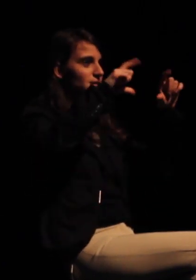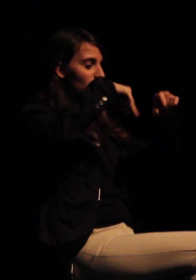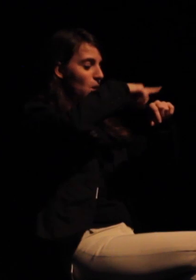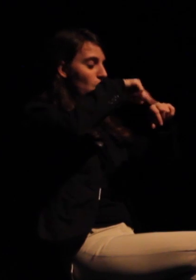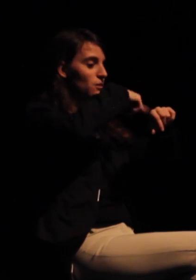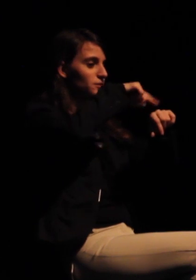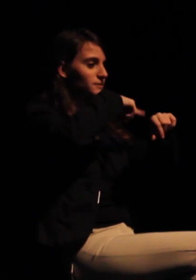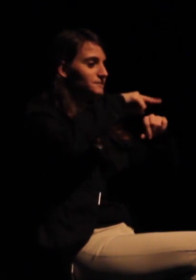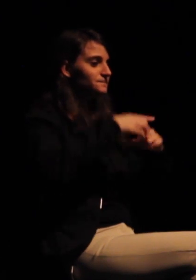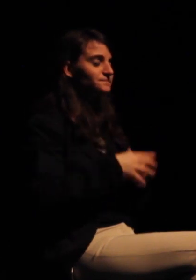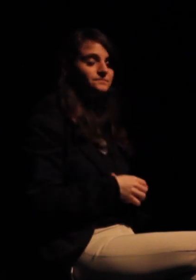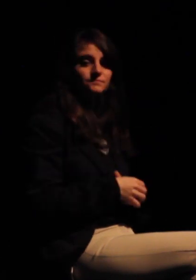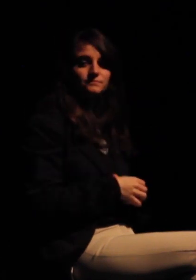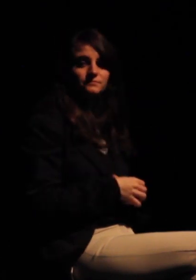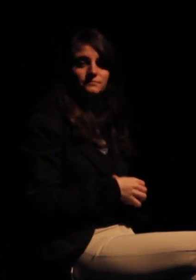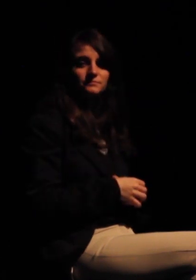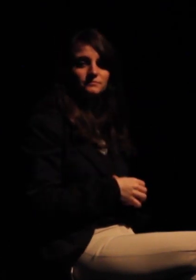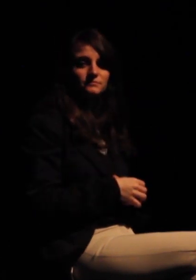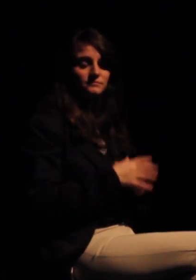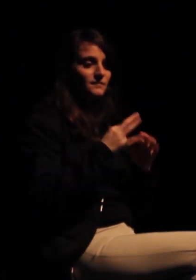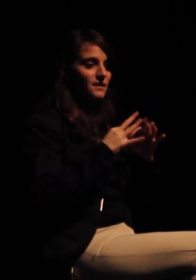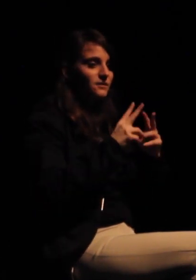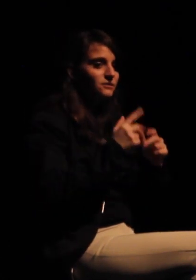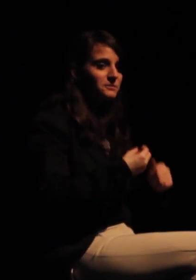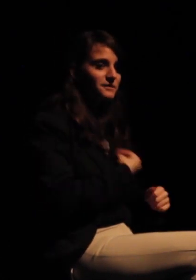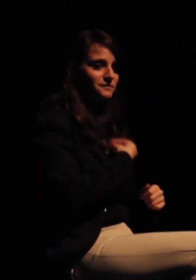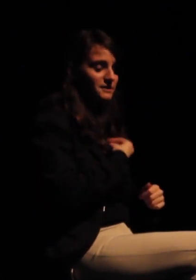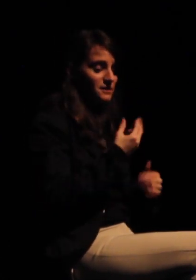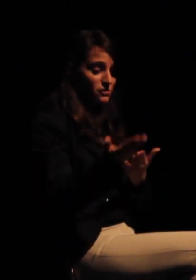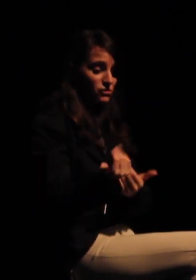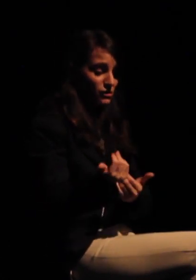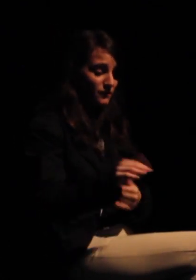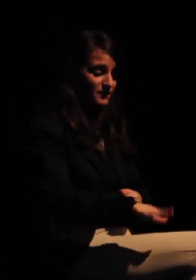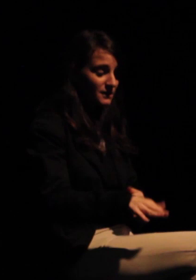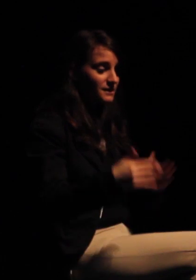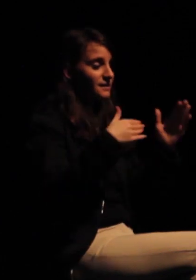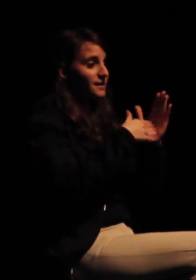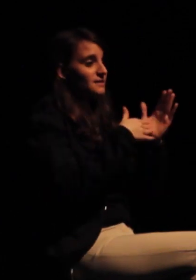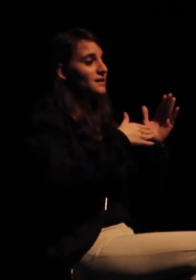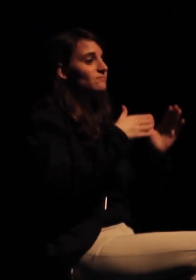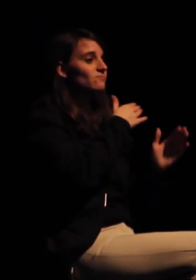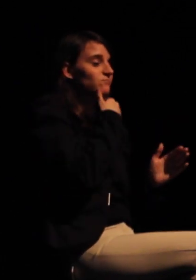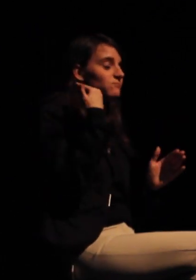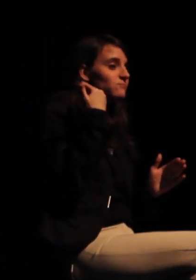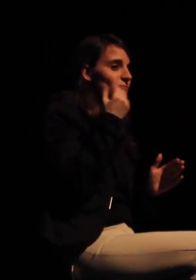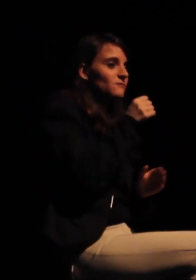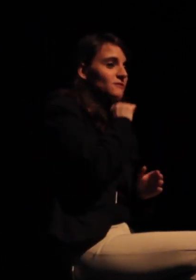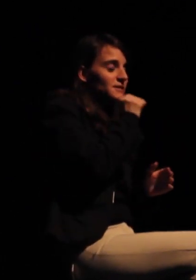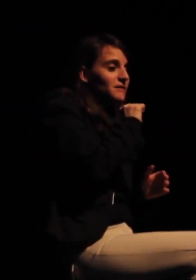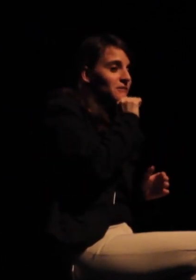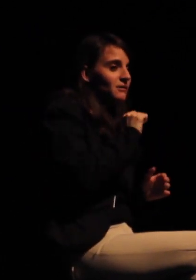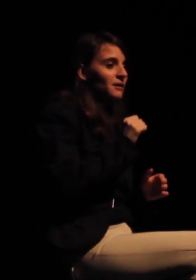Araraquara, onde toda a vida, da infância até a juventude, eu parava para olhar o relógio,